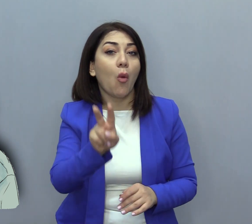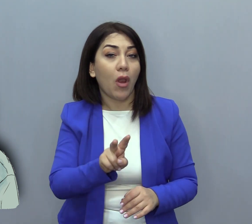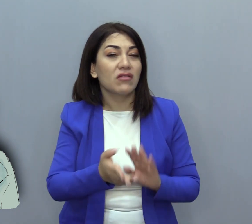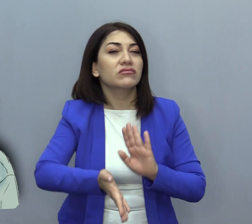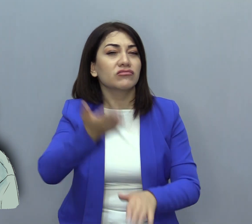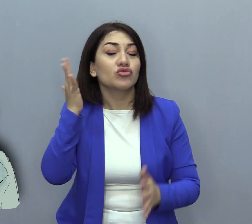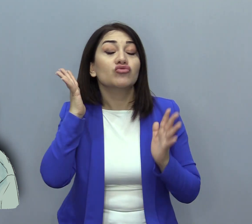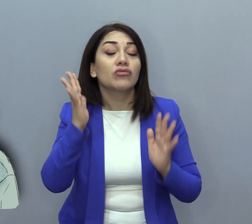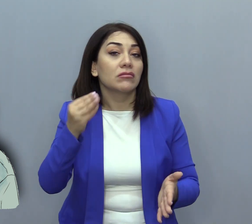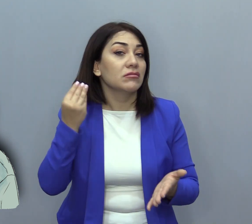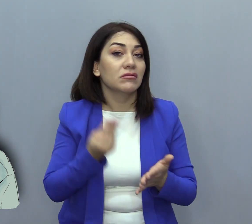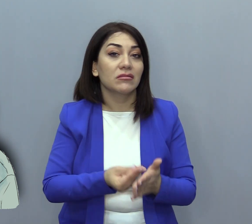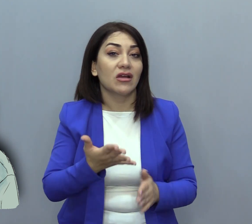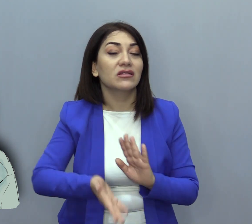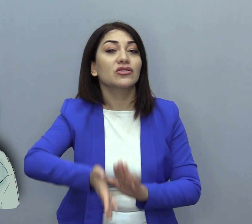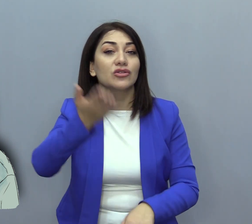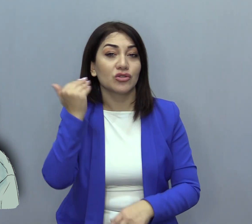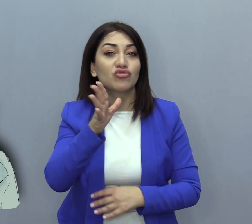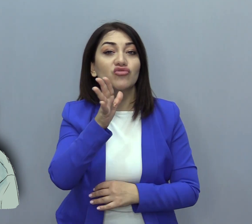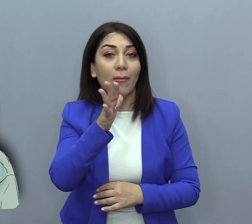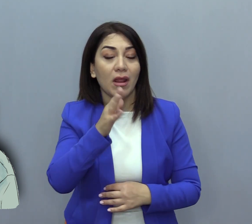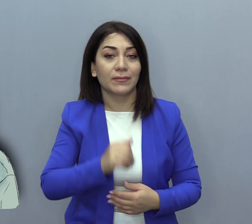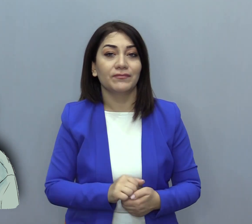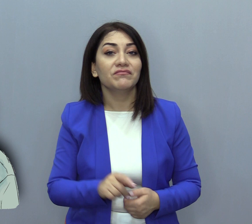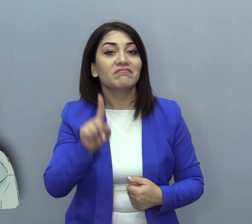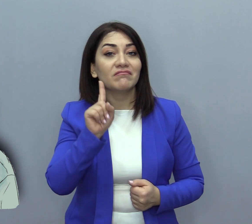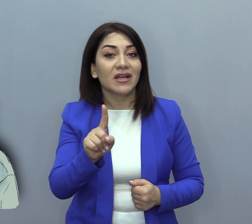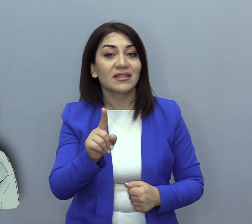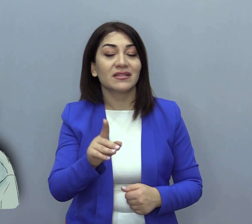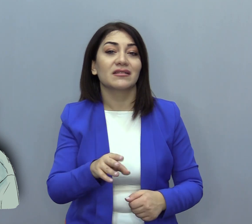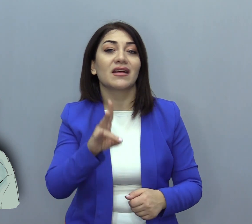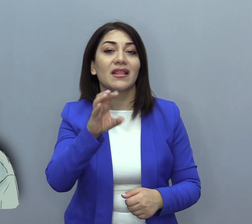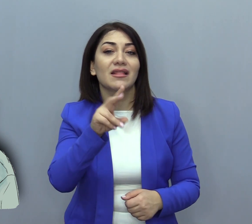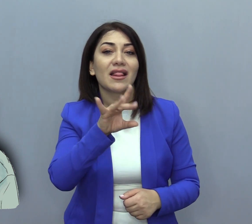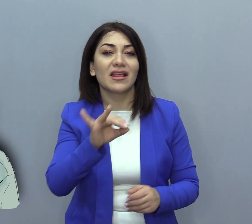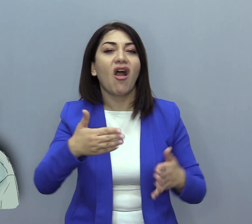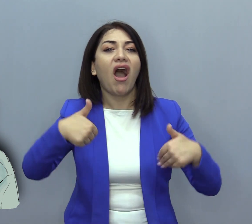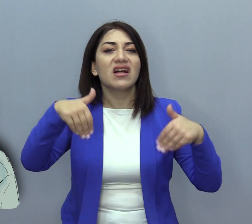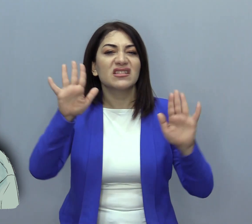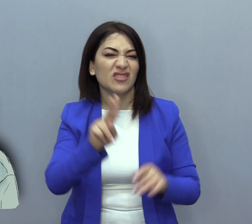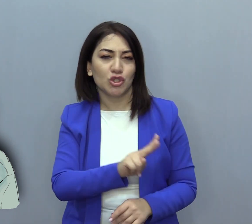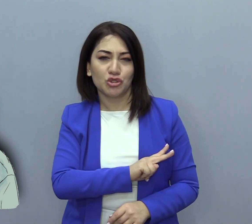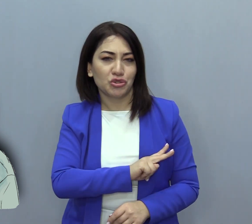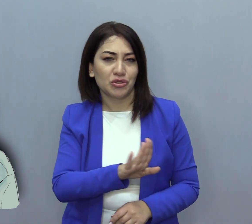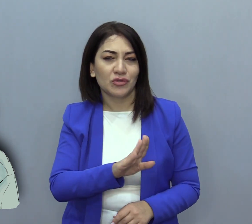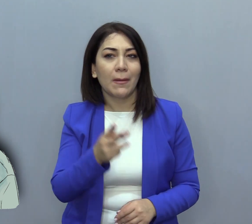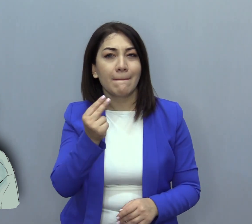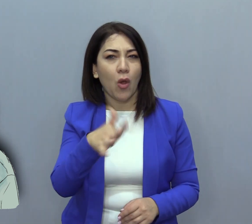որը հսկայական գին եշ այն տարիների համար։ Բայց վիլհայթը հանձնվել չեր սիրում, նա պարտքարեց հորից և